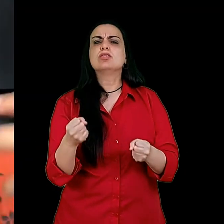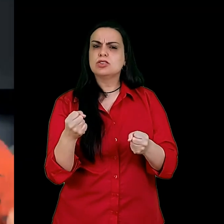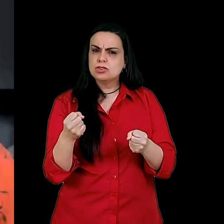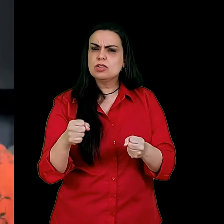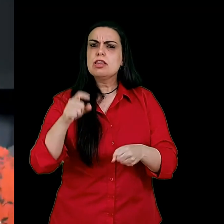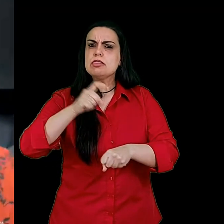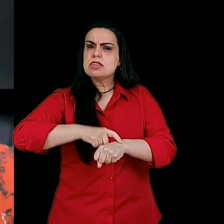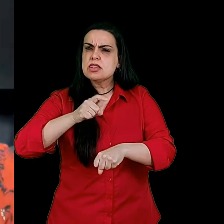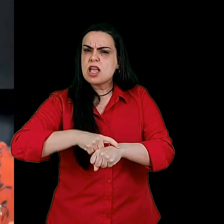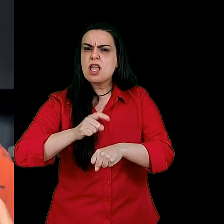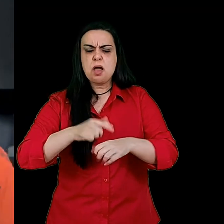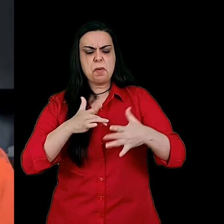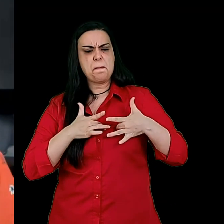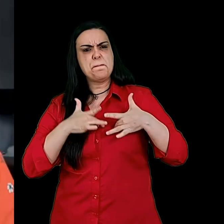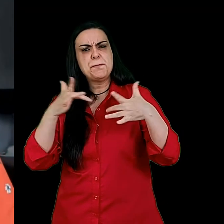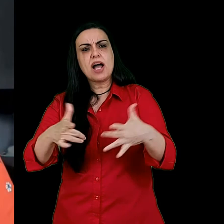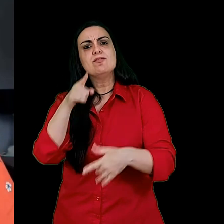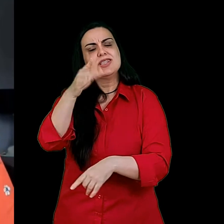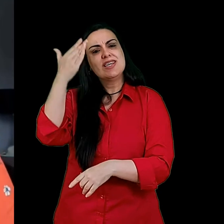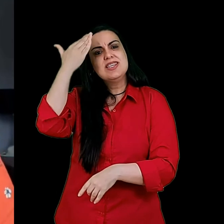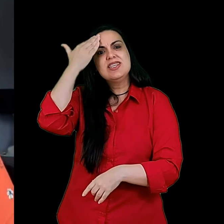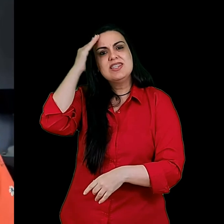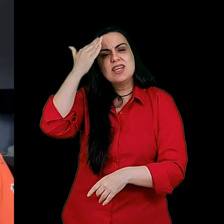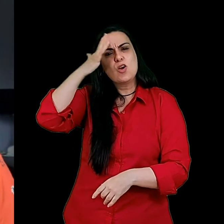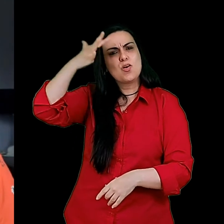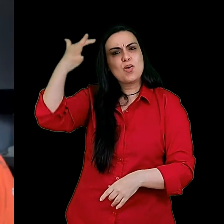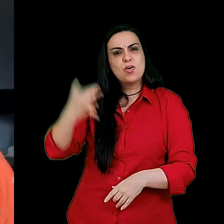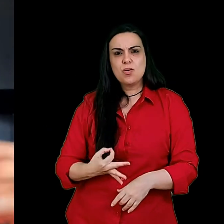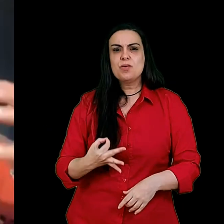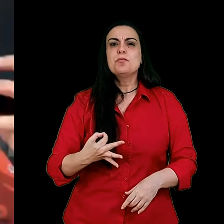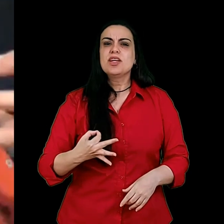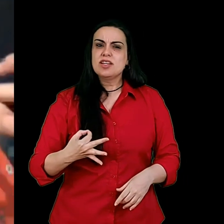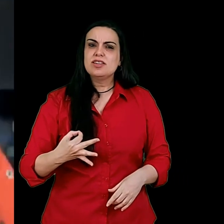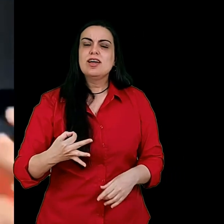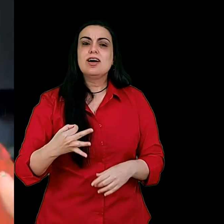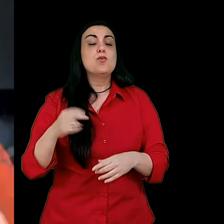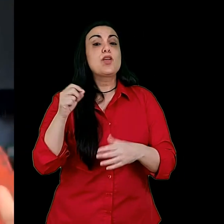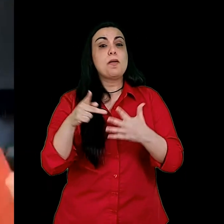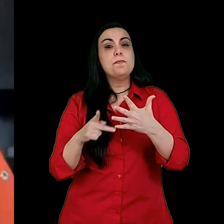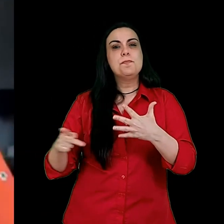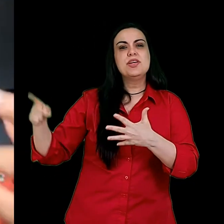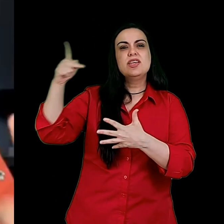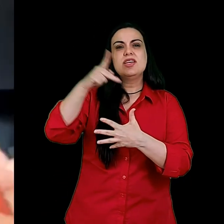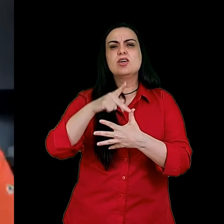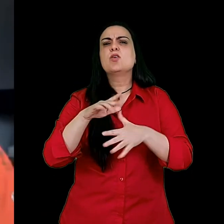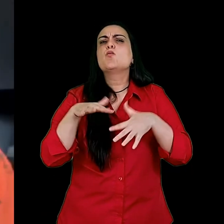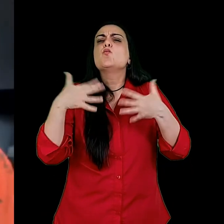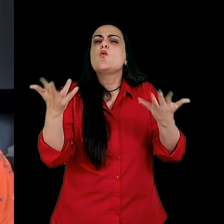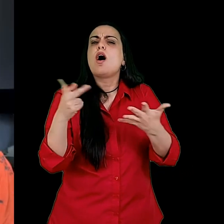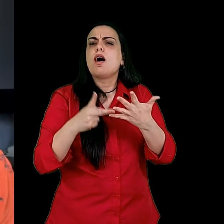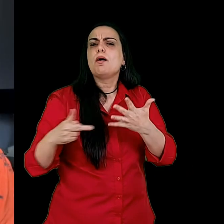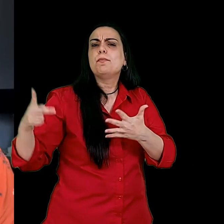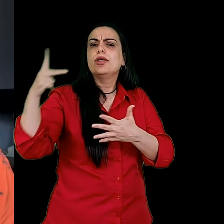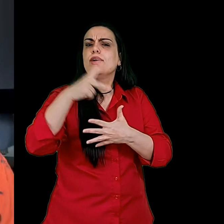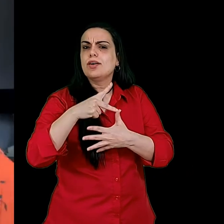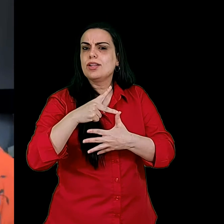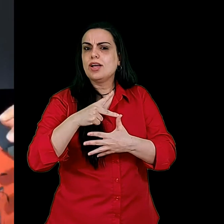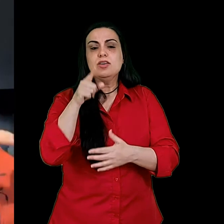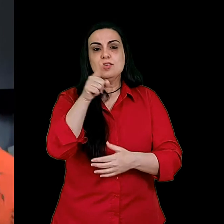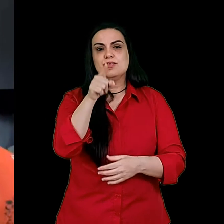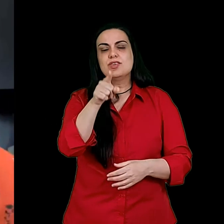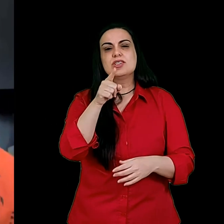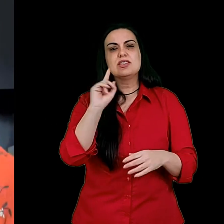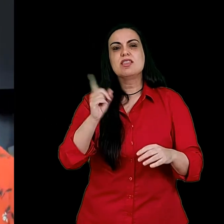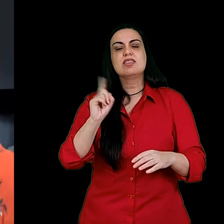esforço, tempo, que tem entendido a prioridade, tem entendido qual é a prioridade, não tem